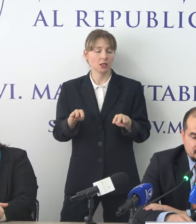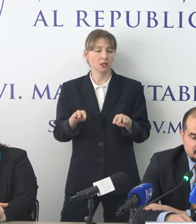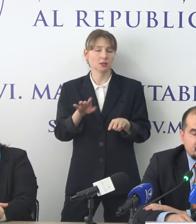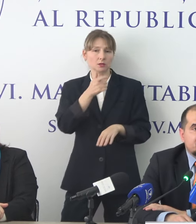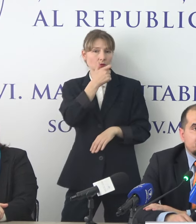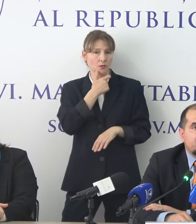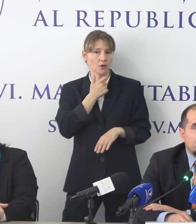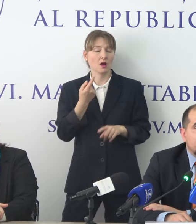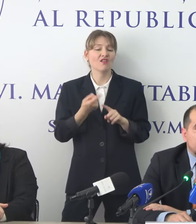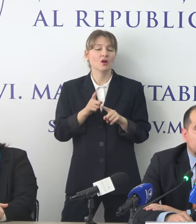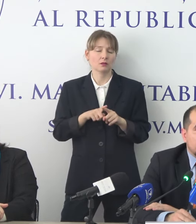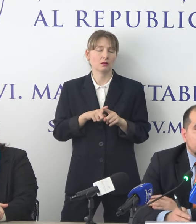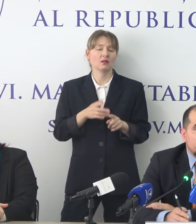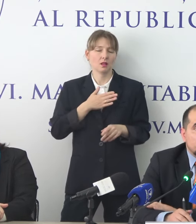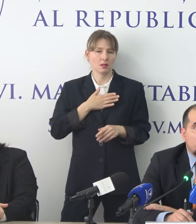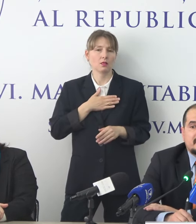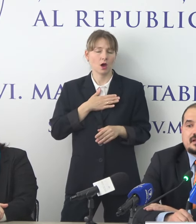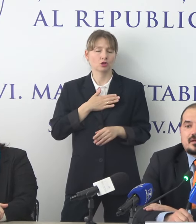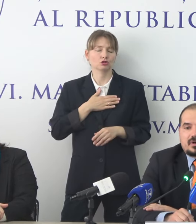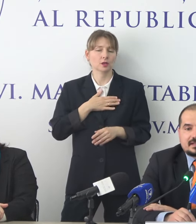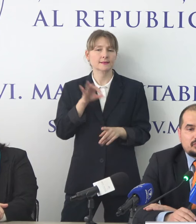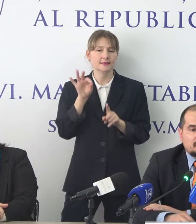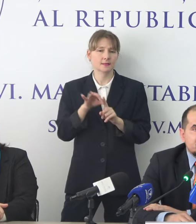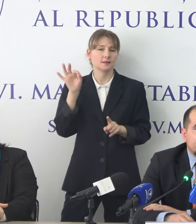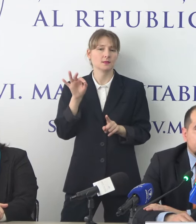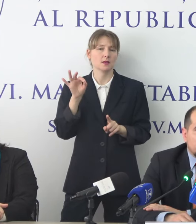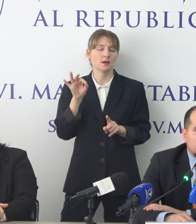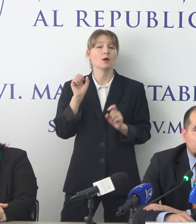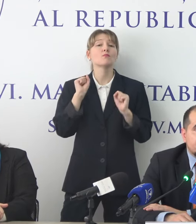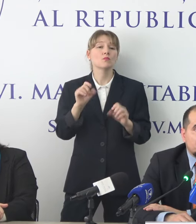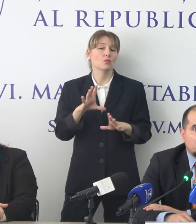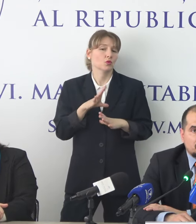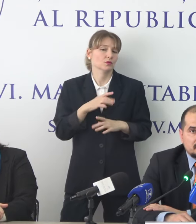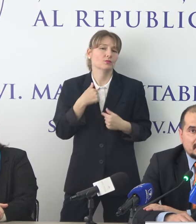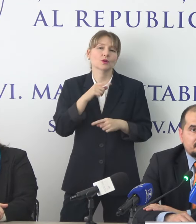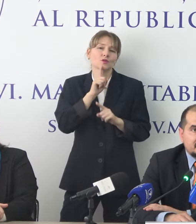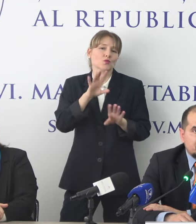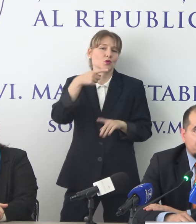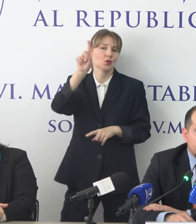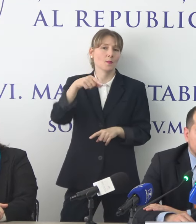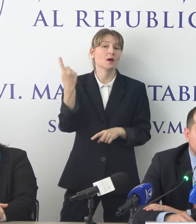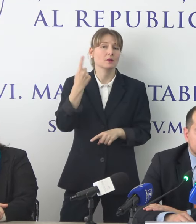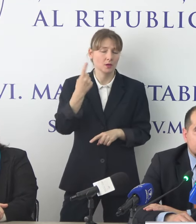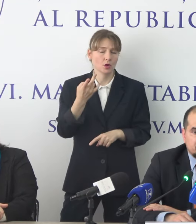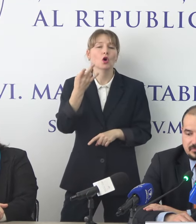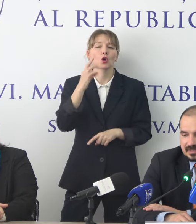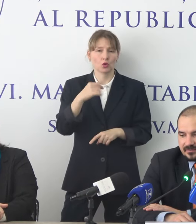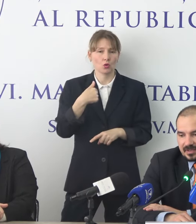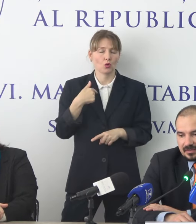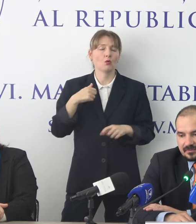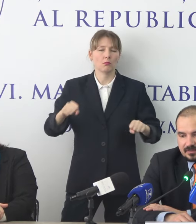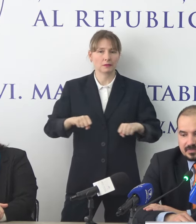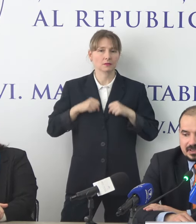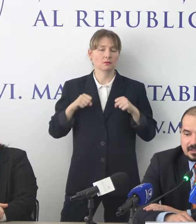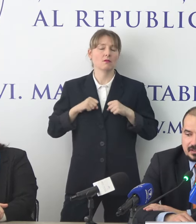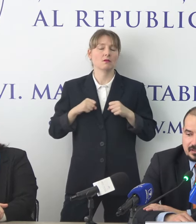este un obiectiv pe care ne-l asumăm și noi. Poate noi nu o să fim țara numărul 1, dar printre primii asta este un obiectiv pe